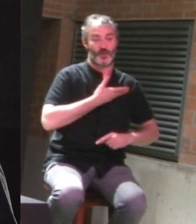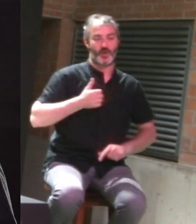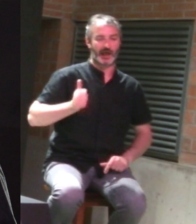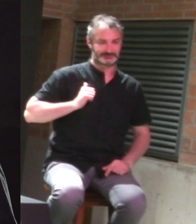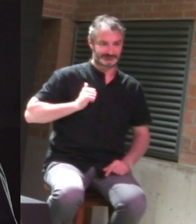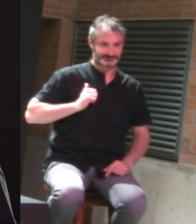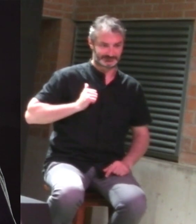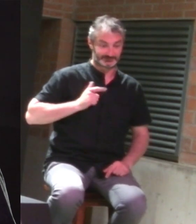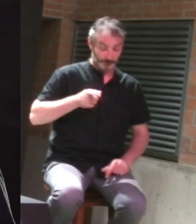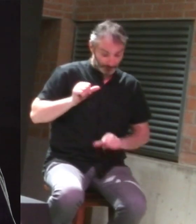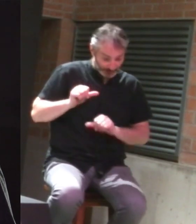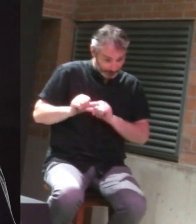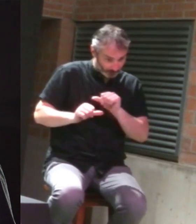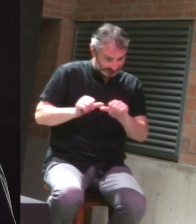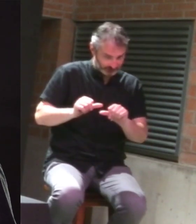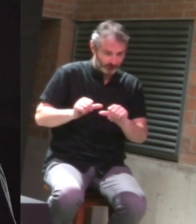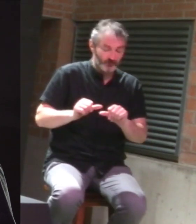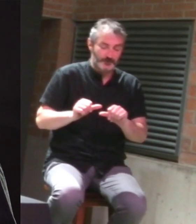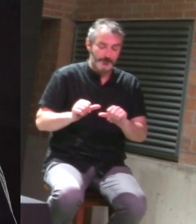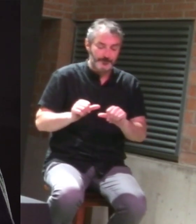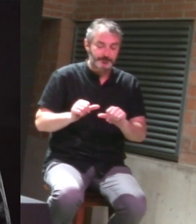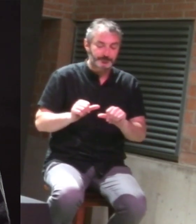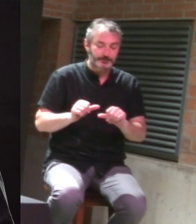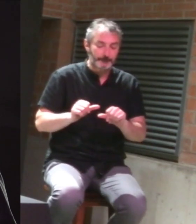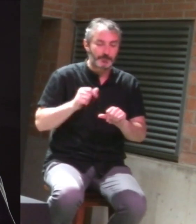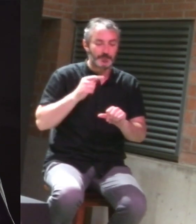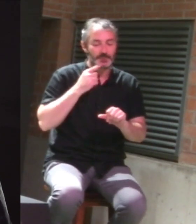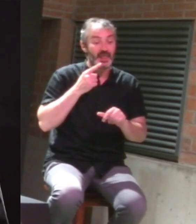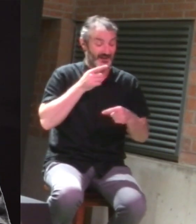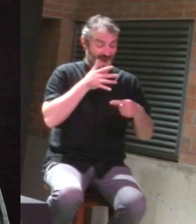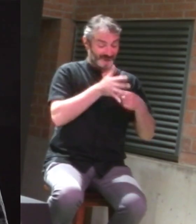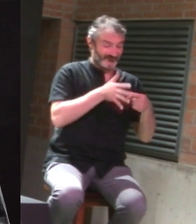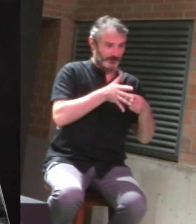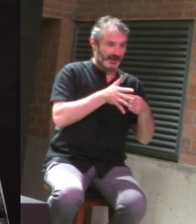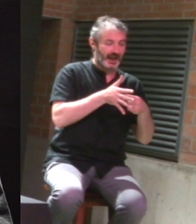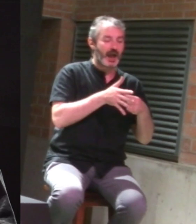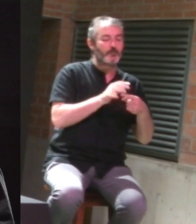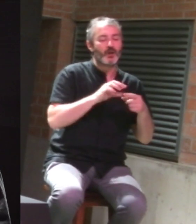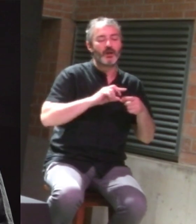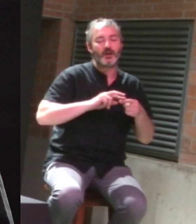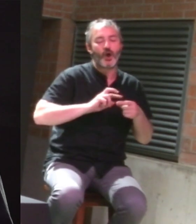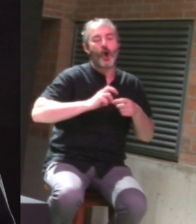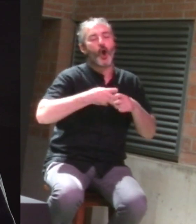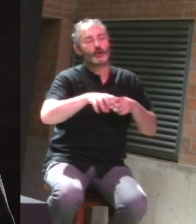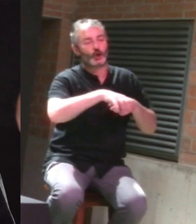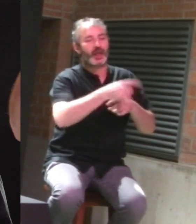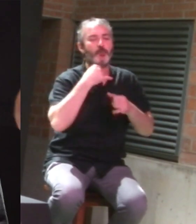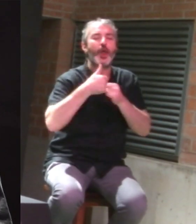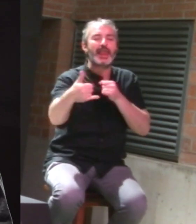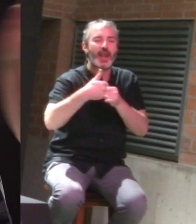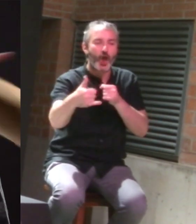Este proceso de feminización fue muy notorio en las ramas fabriles, hilatura y